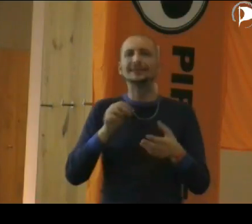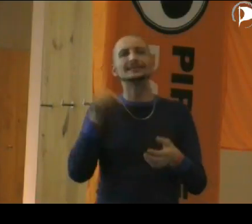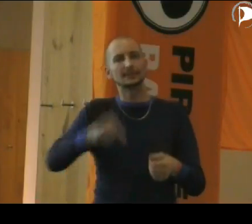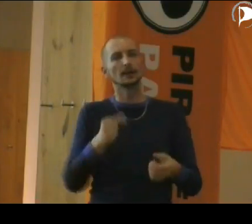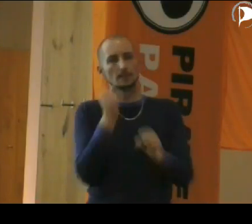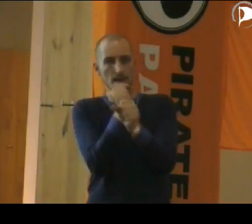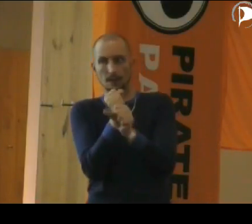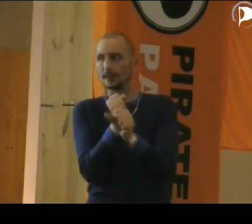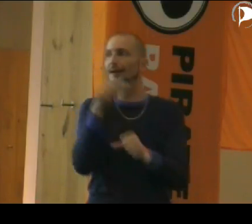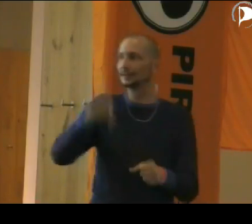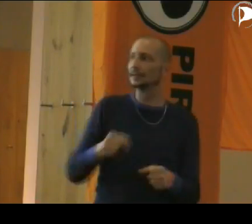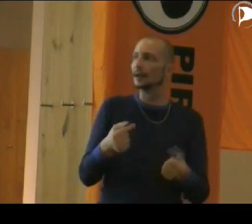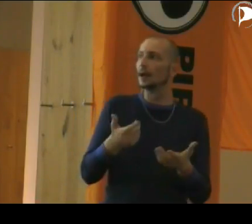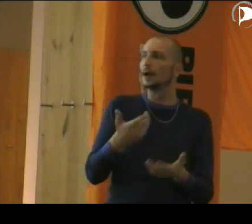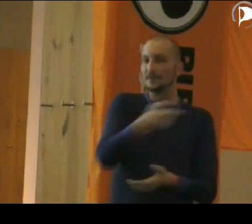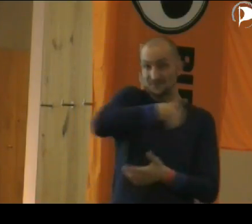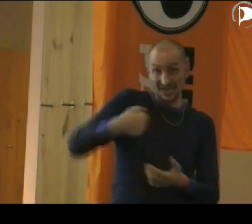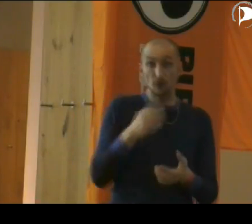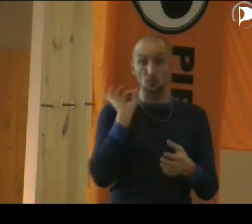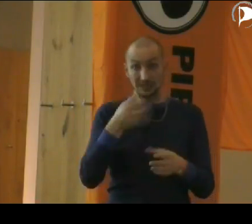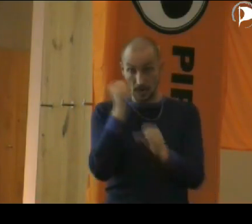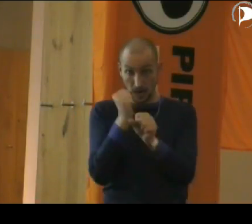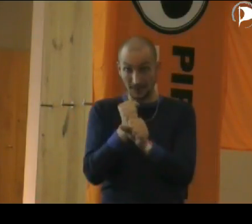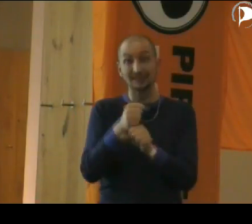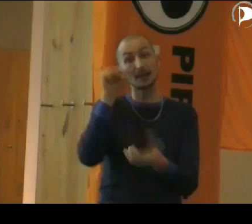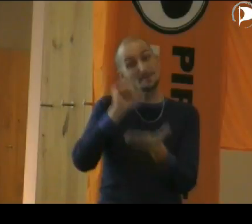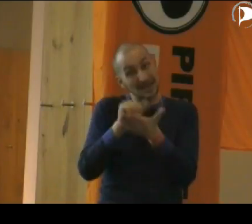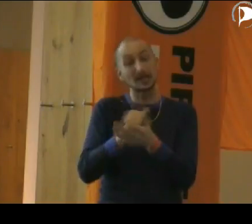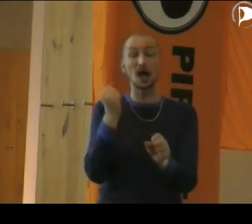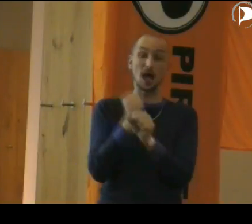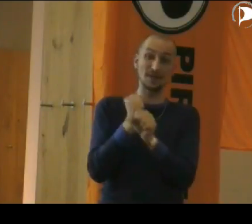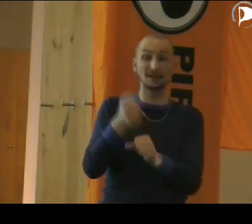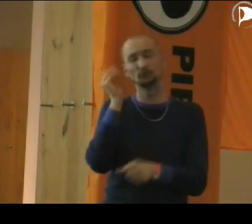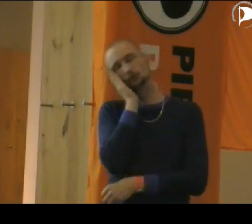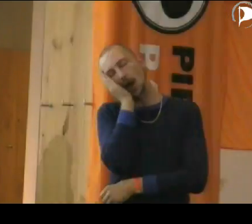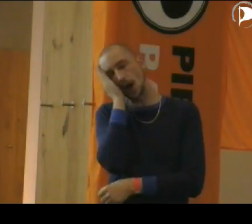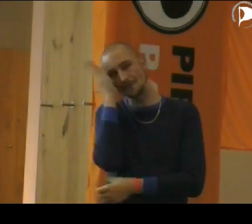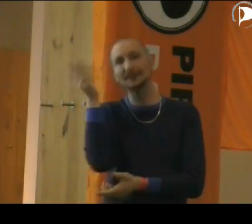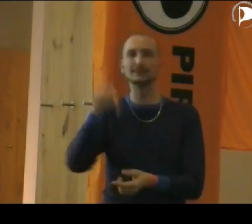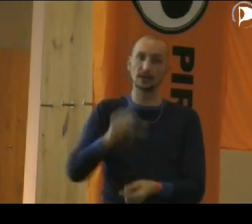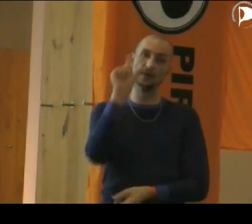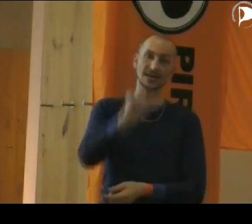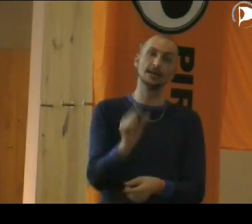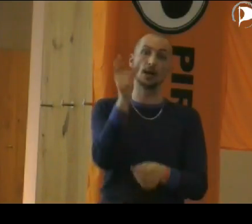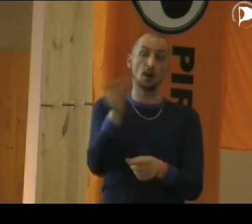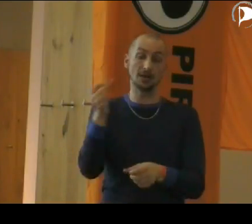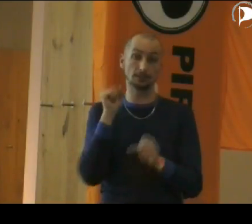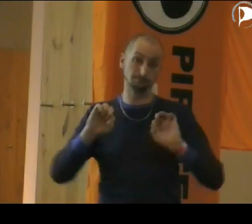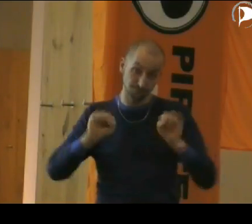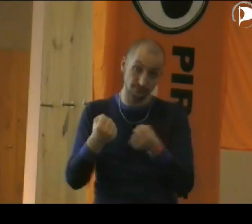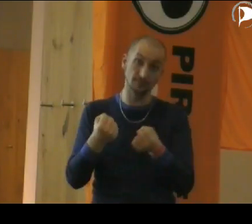und gut gewesen das ist leider so besser arbeit ist eingeschlafen und wird nur von sehr wenigen leute fragen